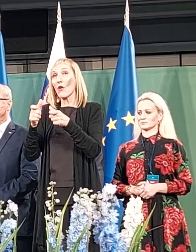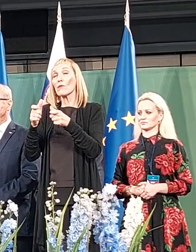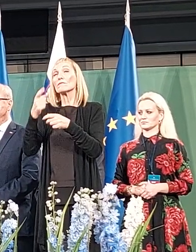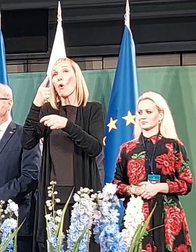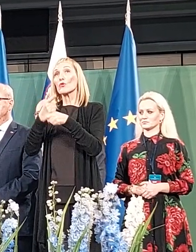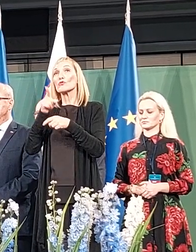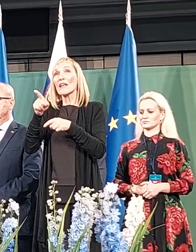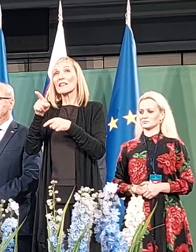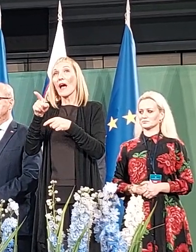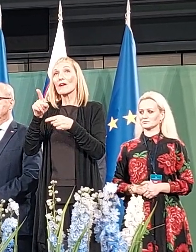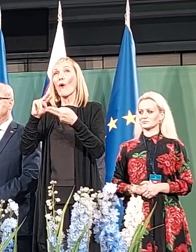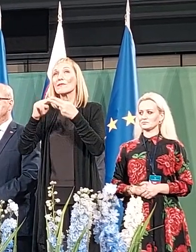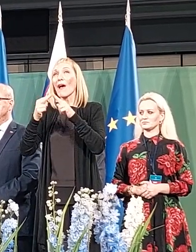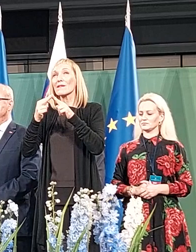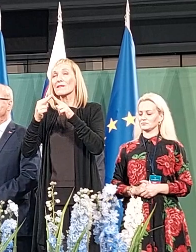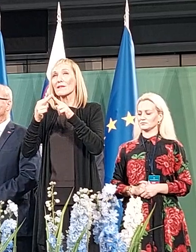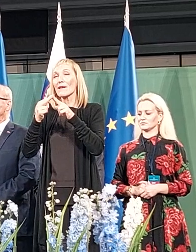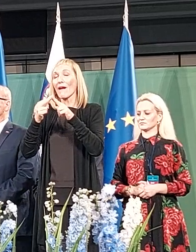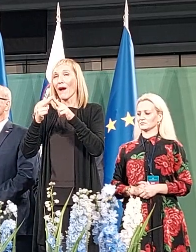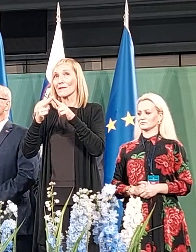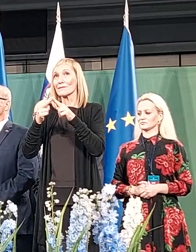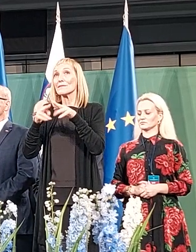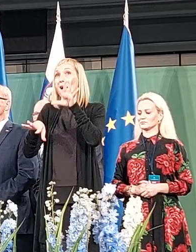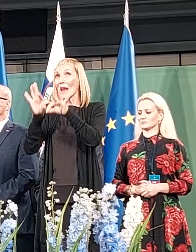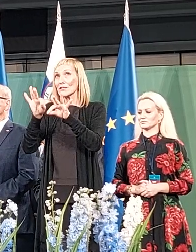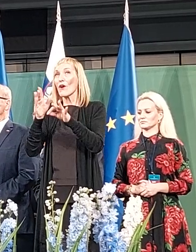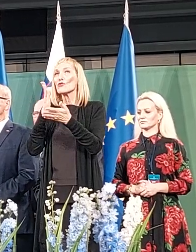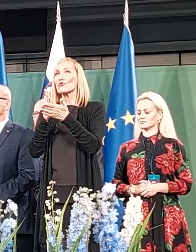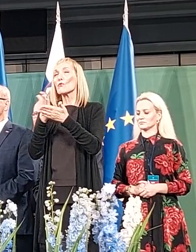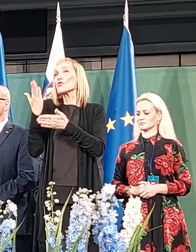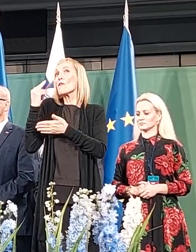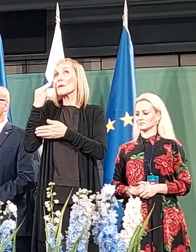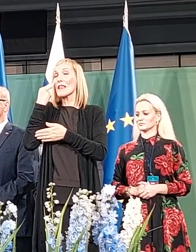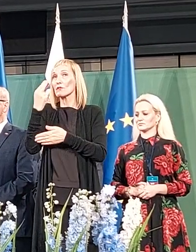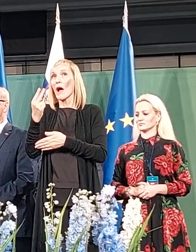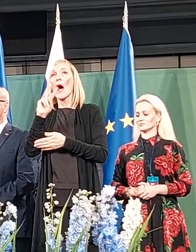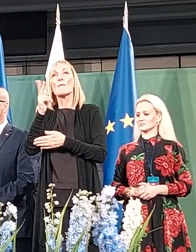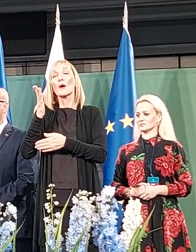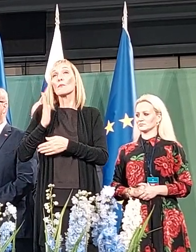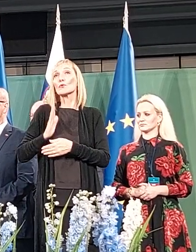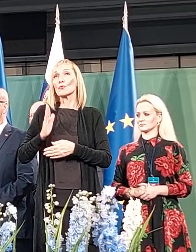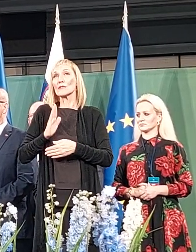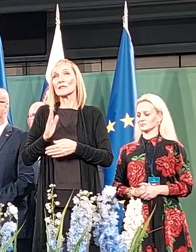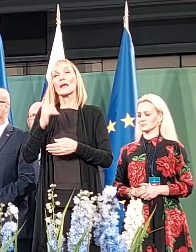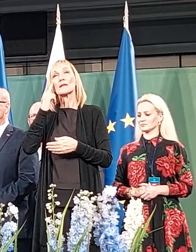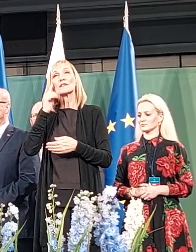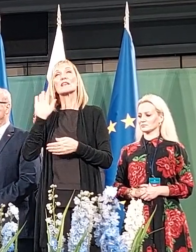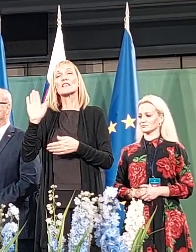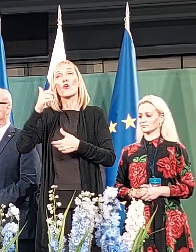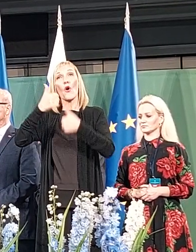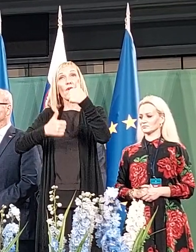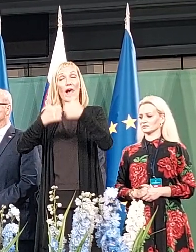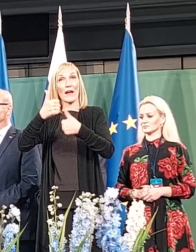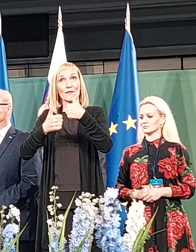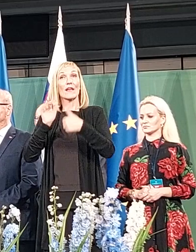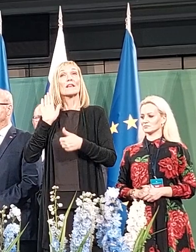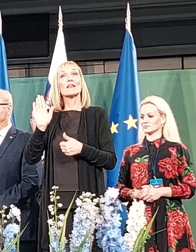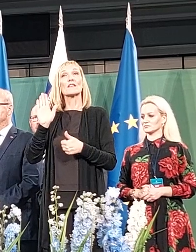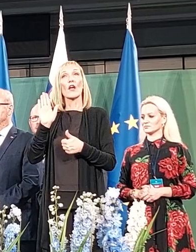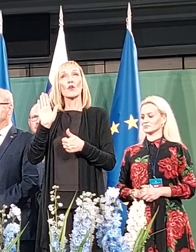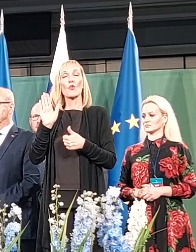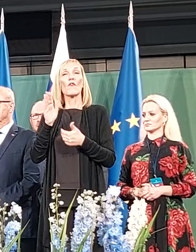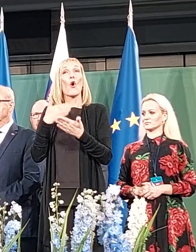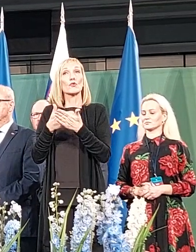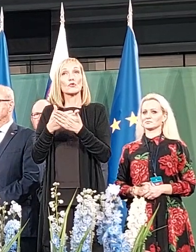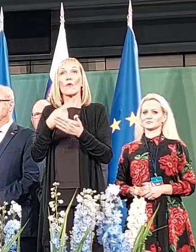taktično glasovanje, kar smo kdaj v preteklosti že videli. Ampak na drugi strani mislim, da sem svojo kandidaturo in svojimi